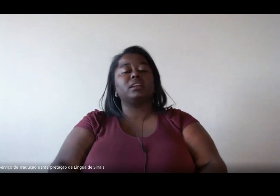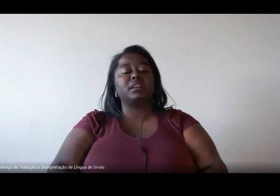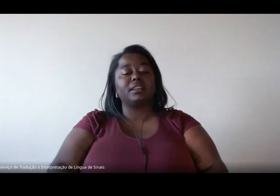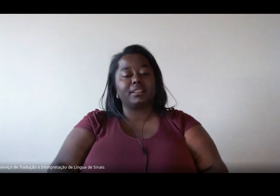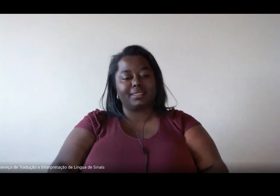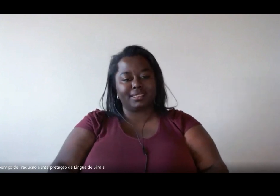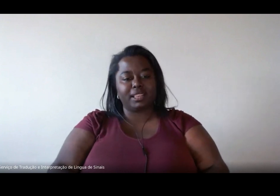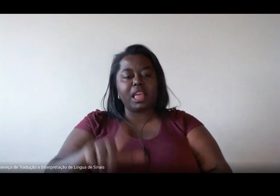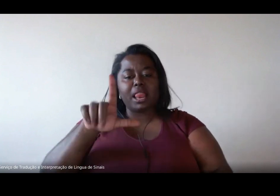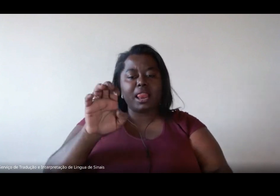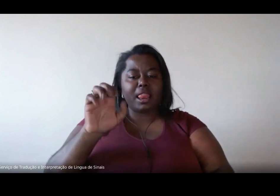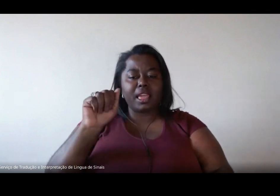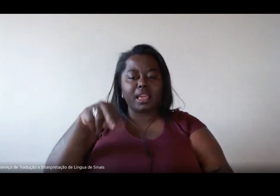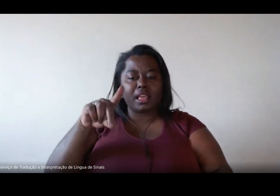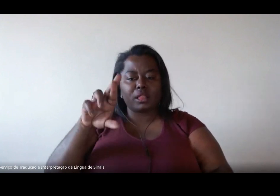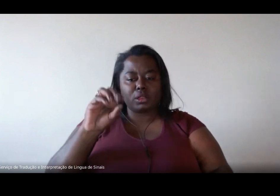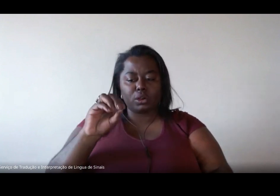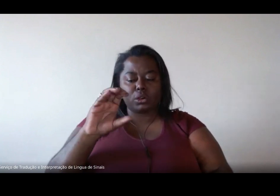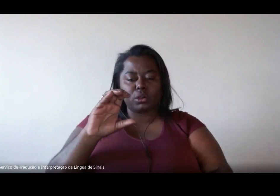O Nossa, Leandro. Leandro Landinho.